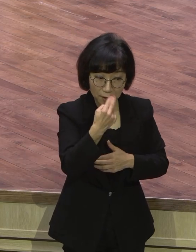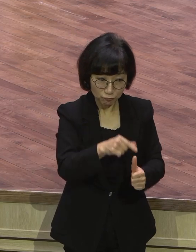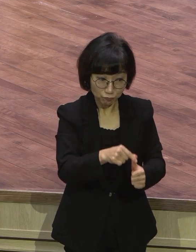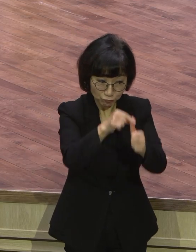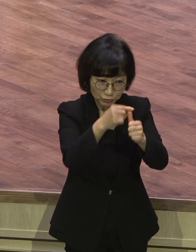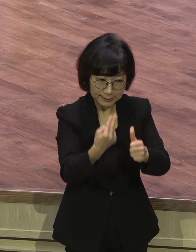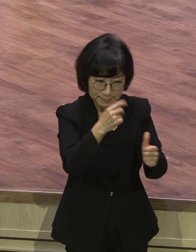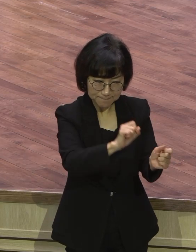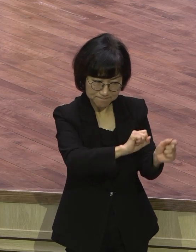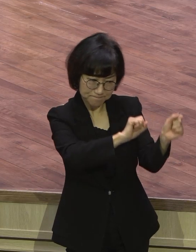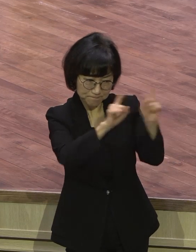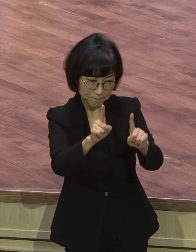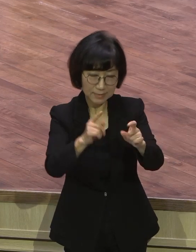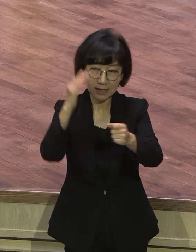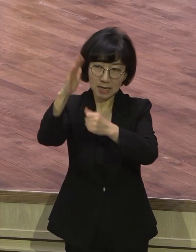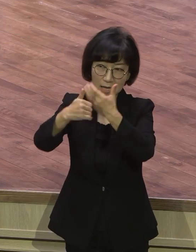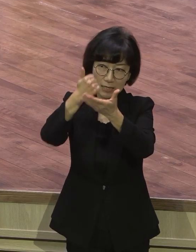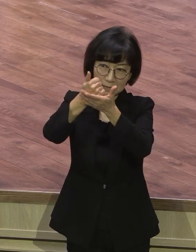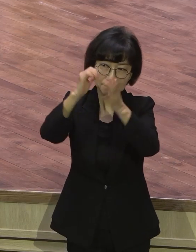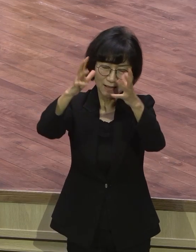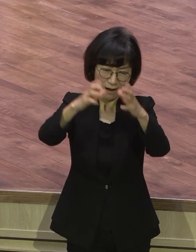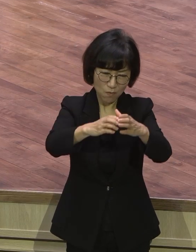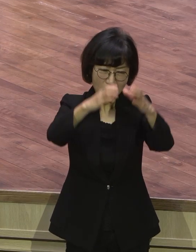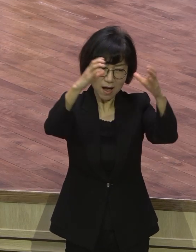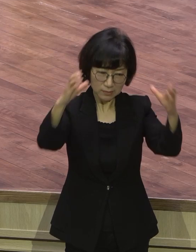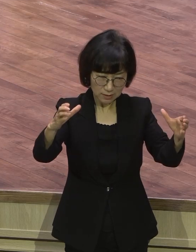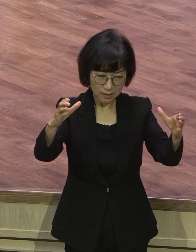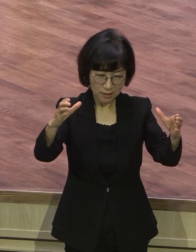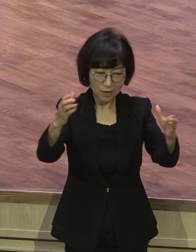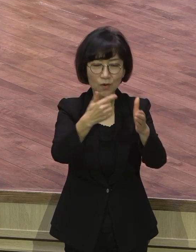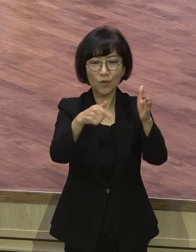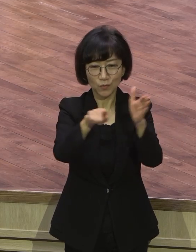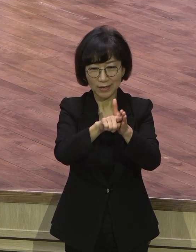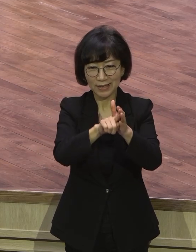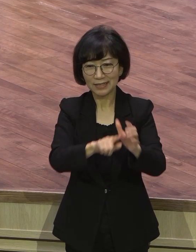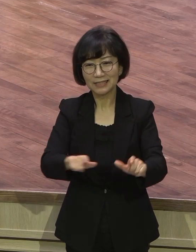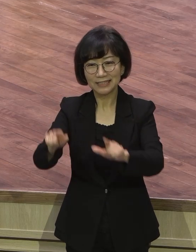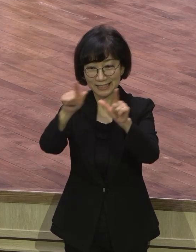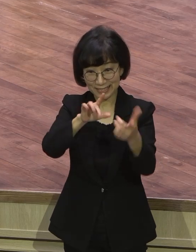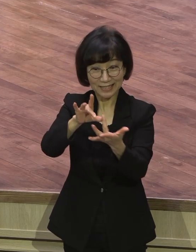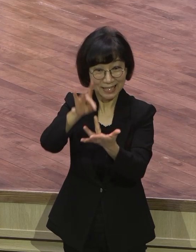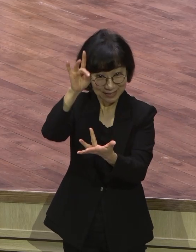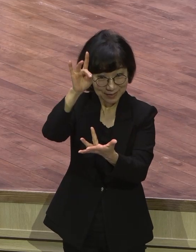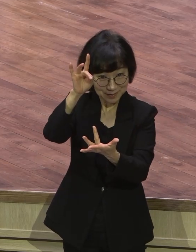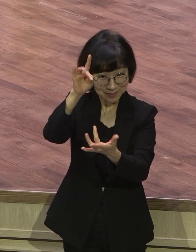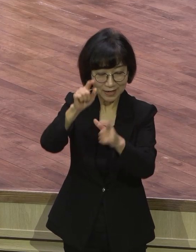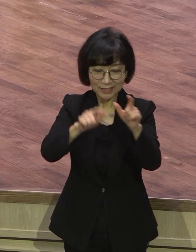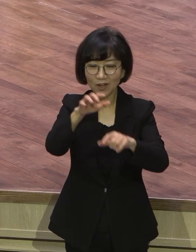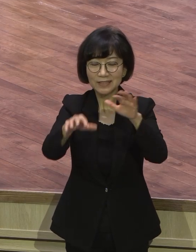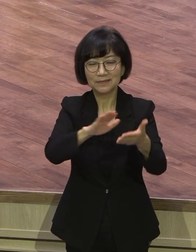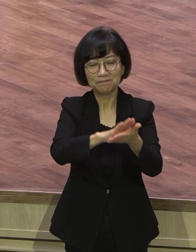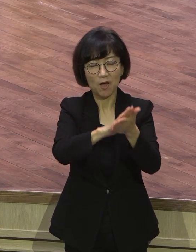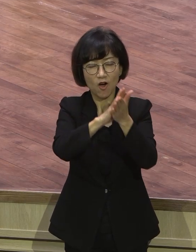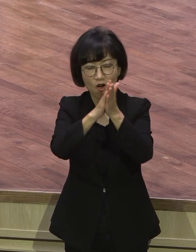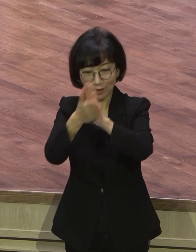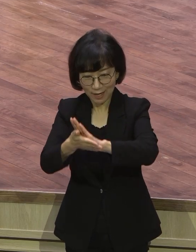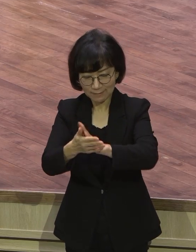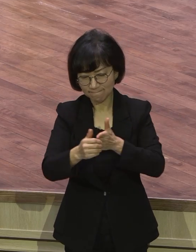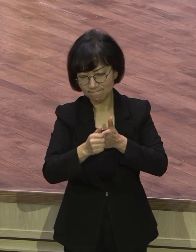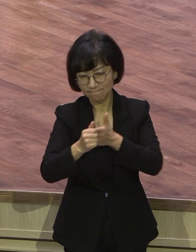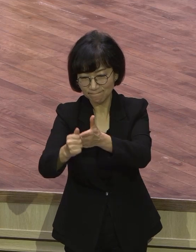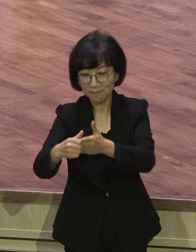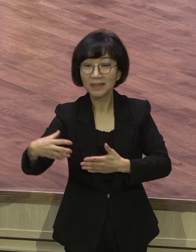하나님 나라 확장하는데 여러분의 삶을 사는 선장 변화의 주도자가